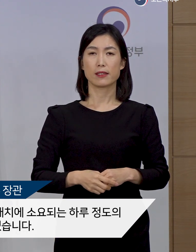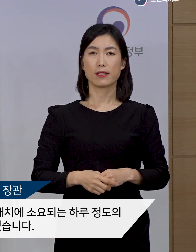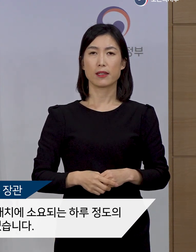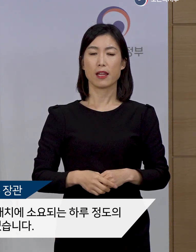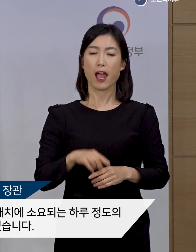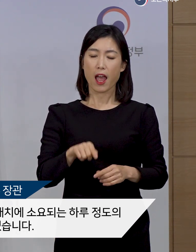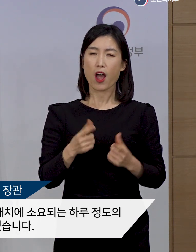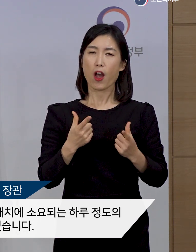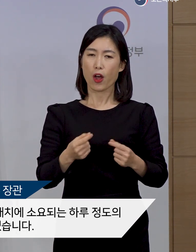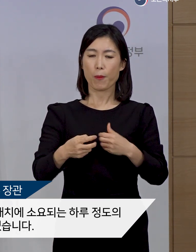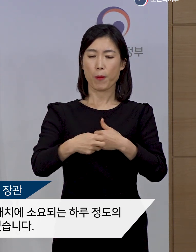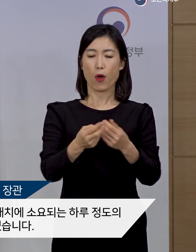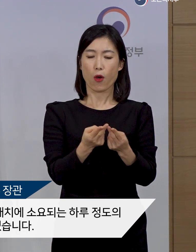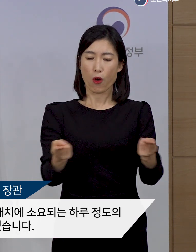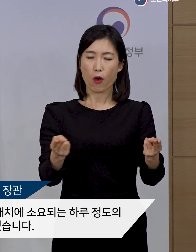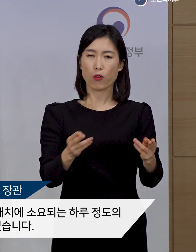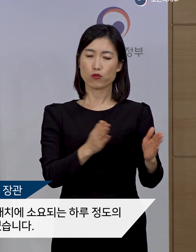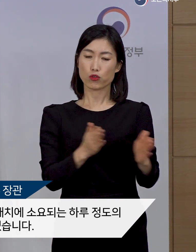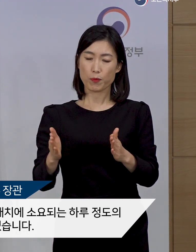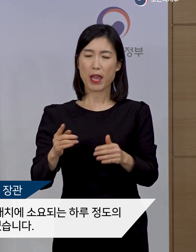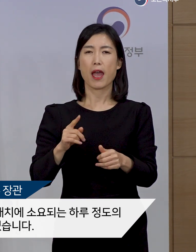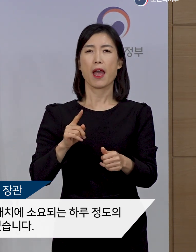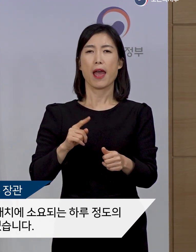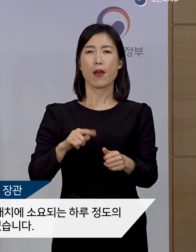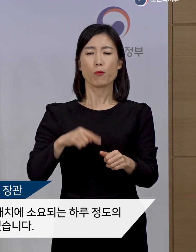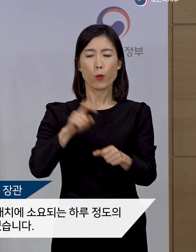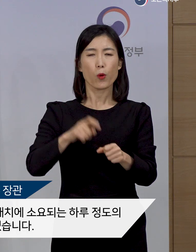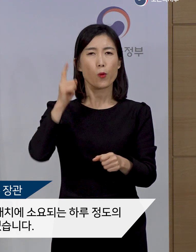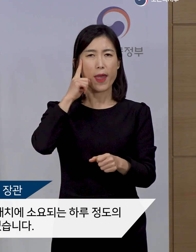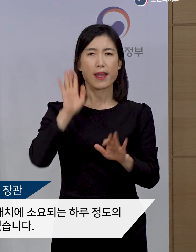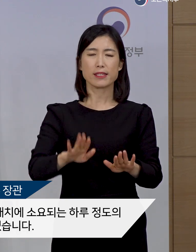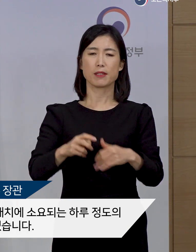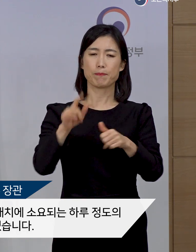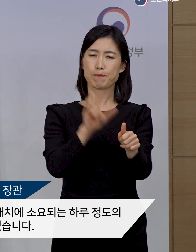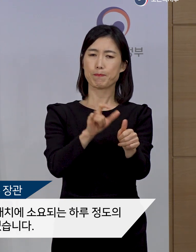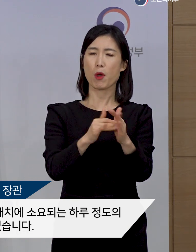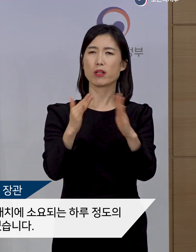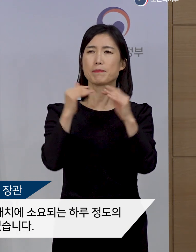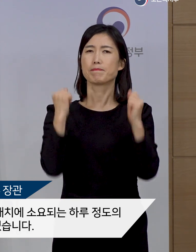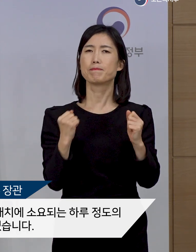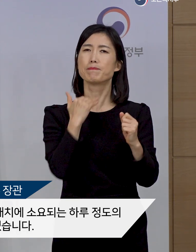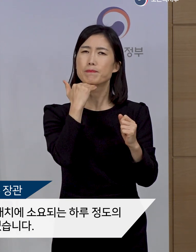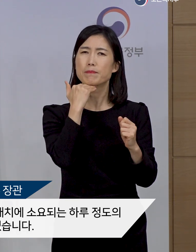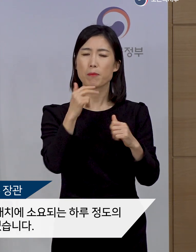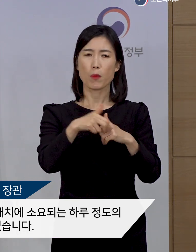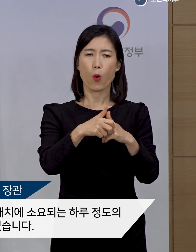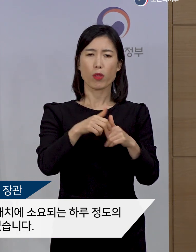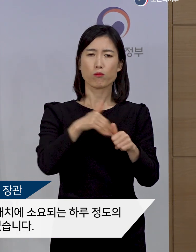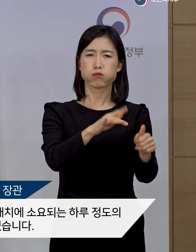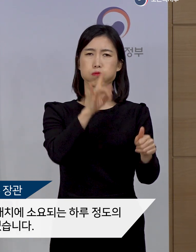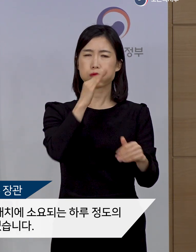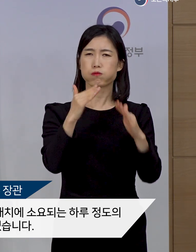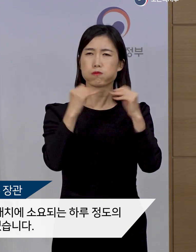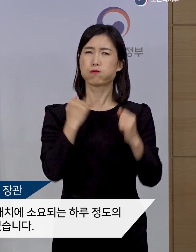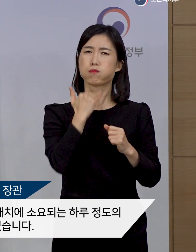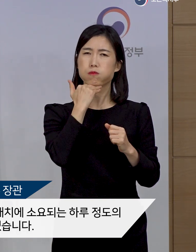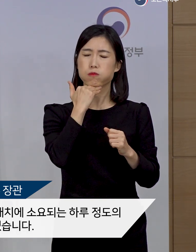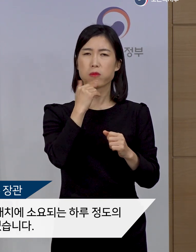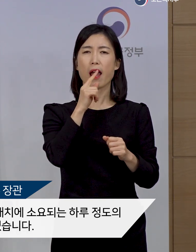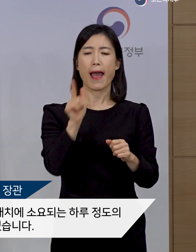계획된 대로 전담치료병상을 확충하고 민간의 자율신고병상 등을 활용하여 135병상을 확보할